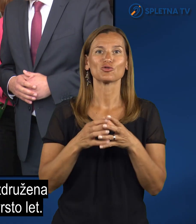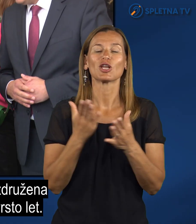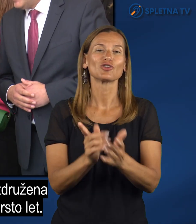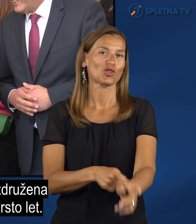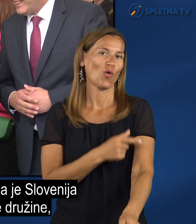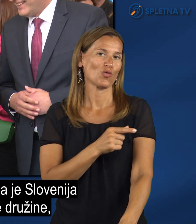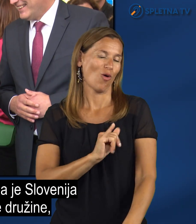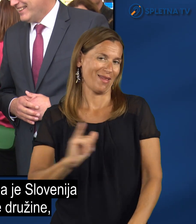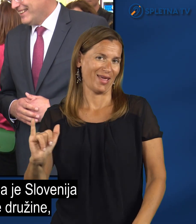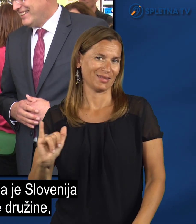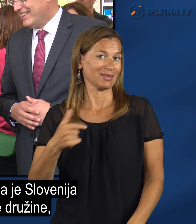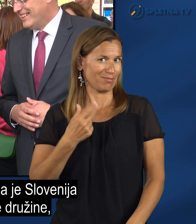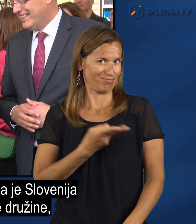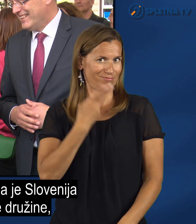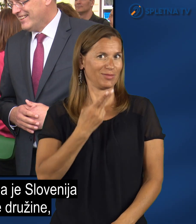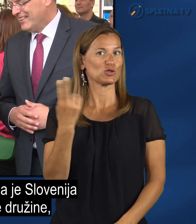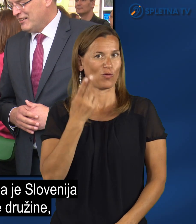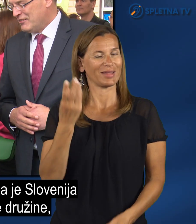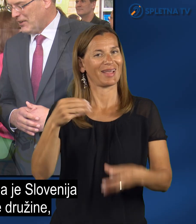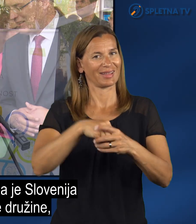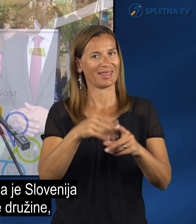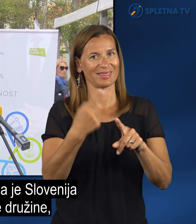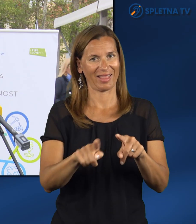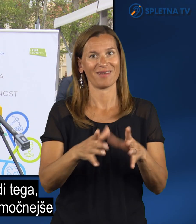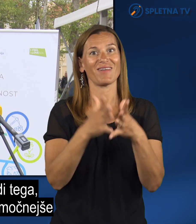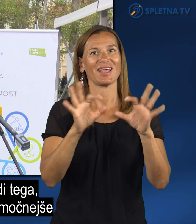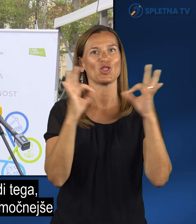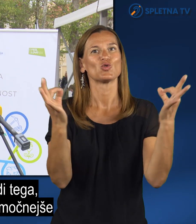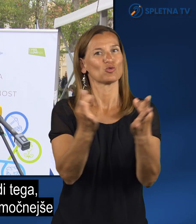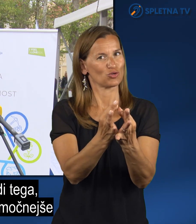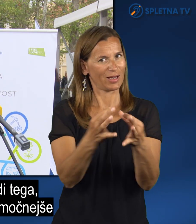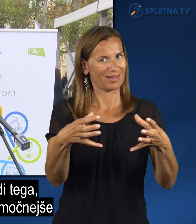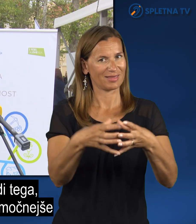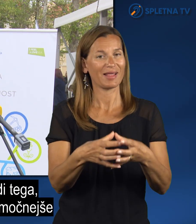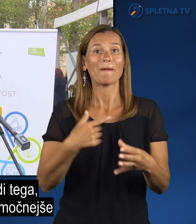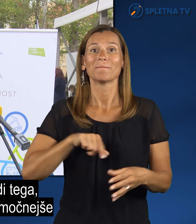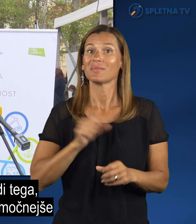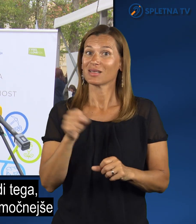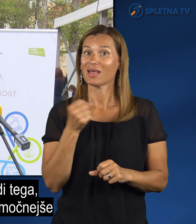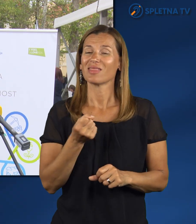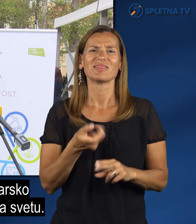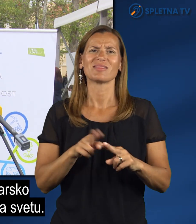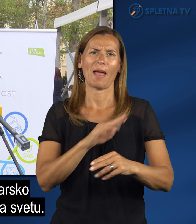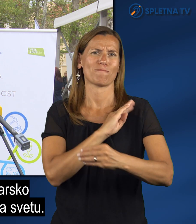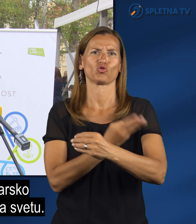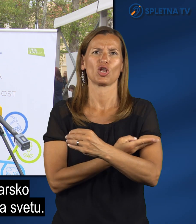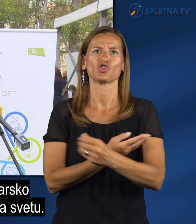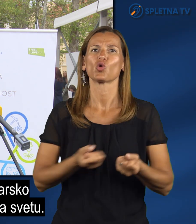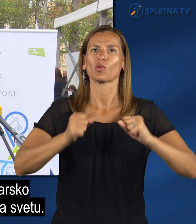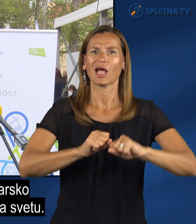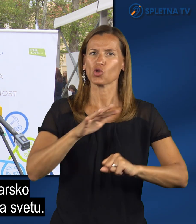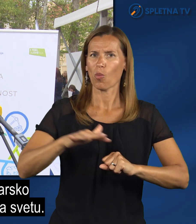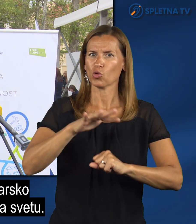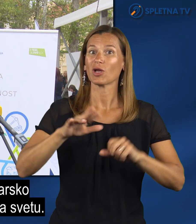vrsto let. Ponosna sem, da je Slovenija del te velike družine, tudi zaradi tega, ker smo najmočnejše gospodarsko območje